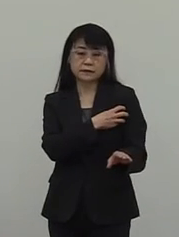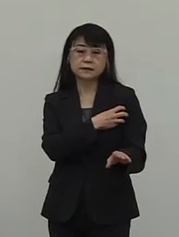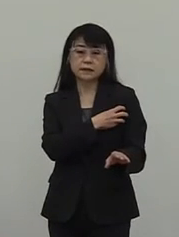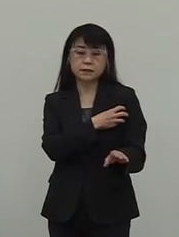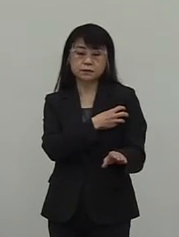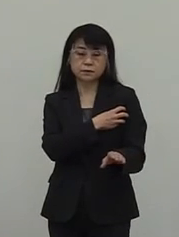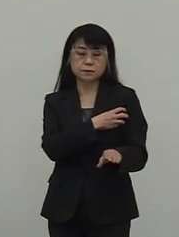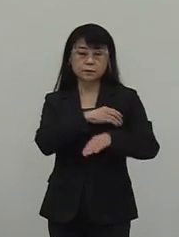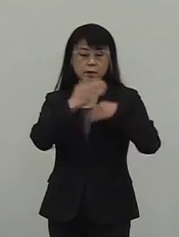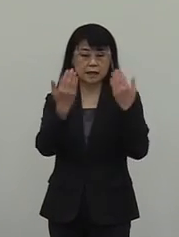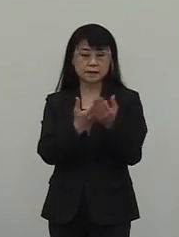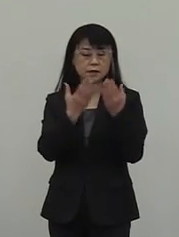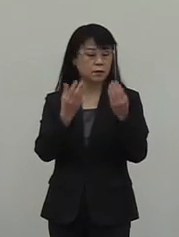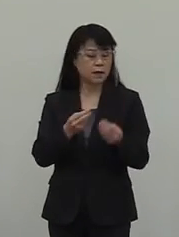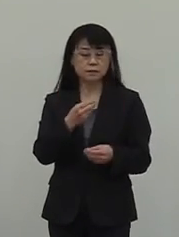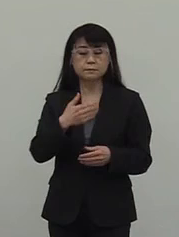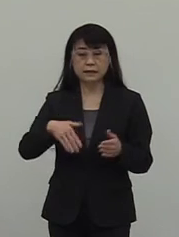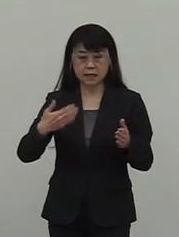ておりませんので、